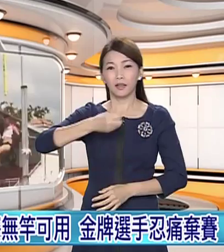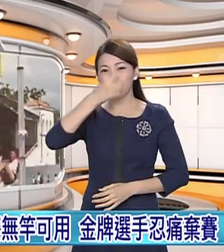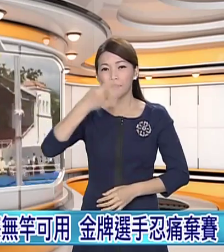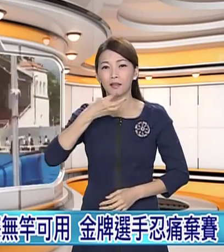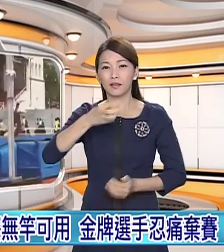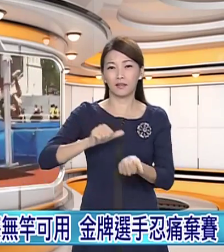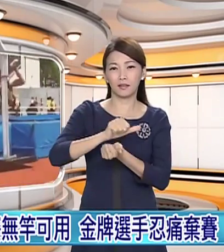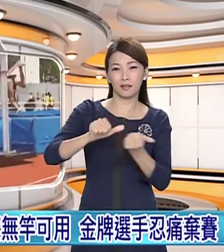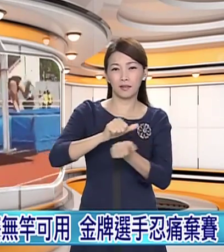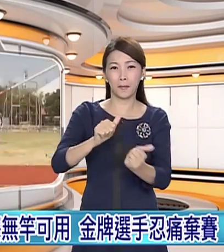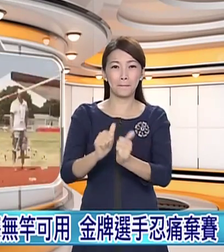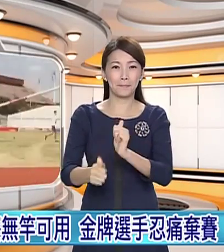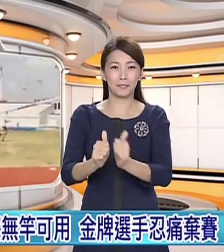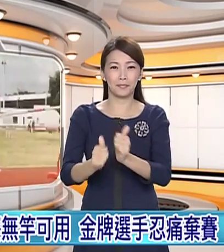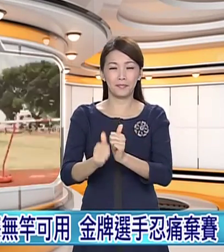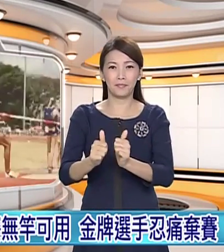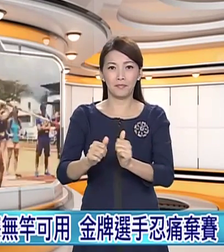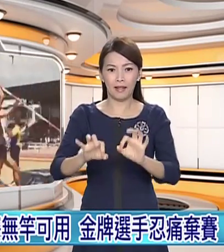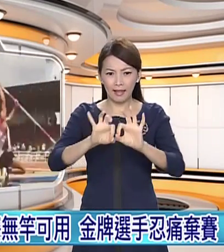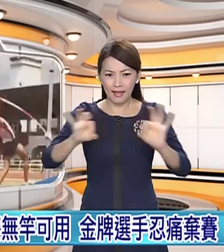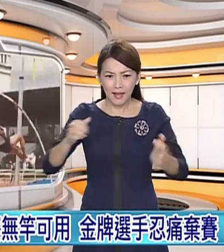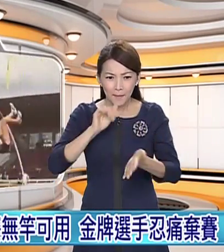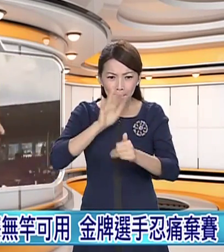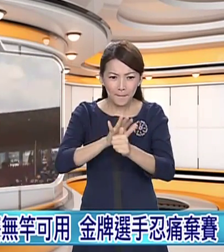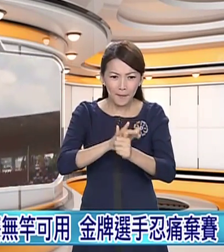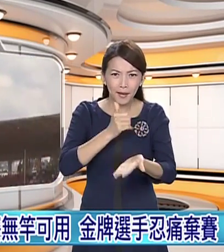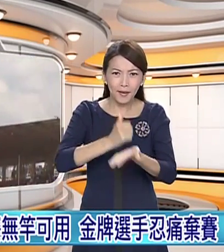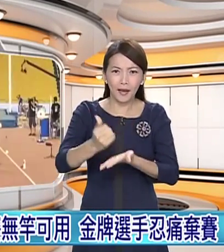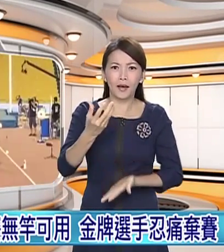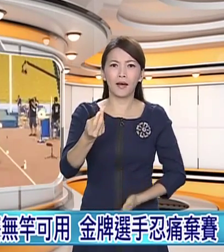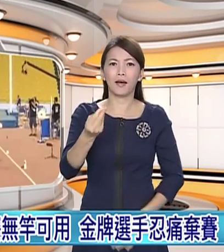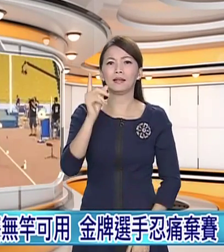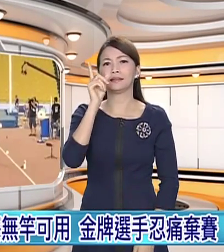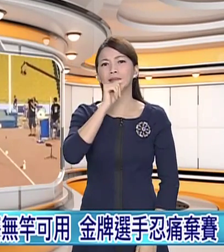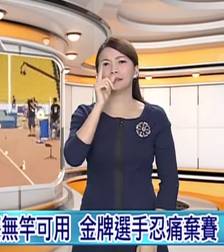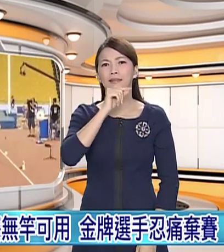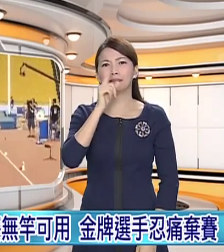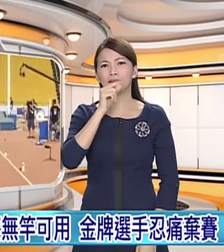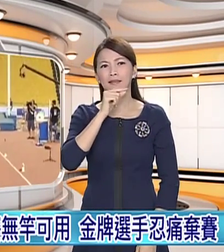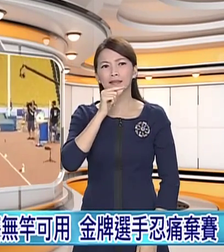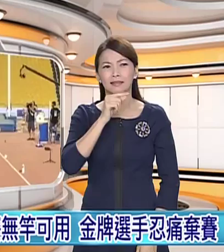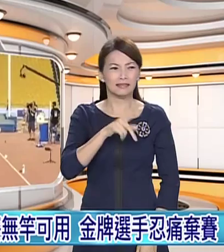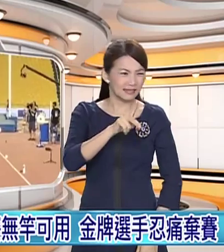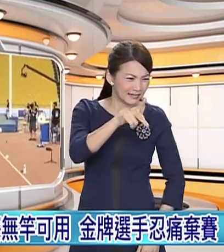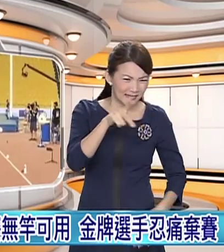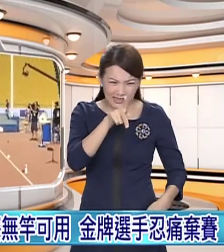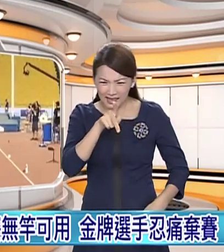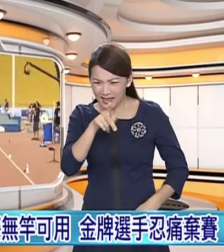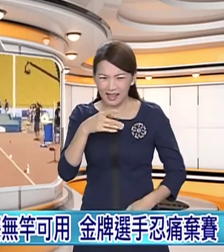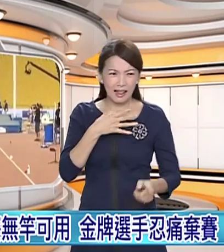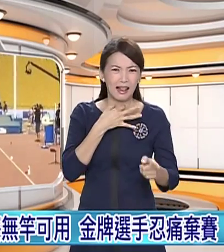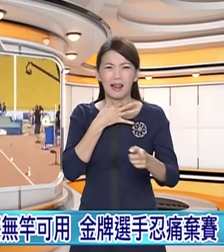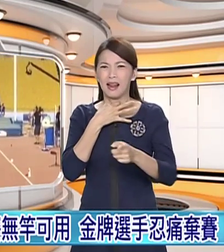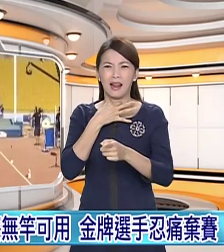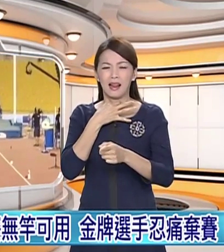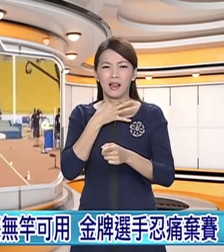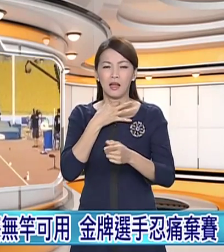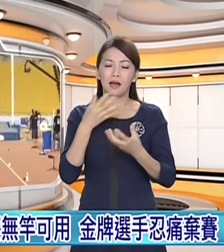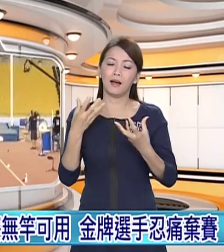界青少年田径锦标赛，却同样面临到无杆可用的窘境，而这次他完